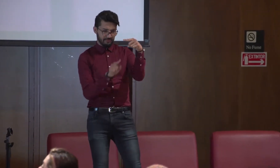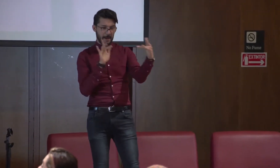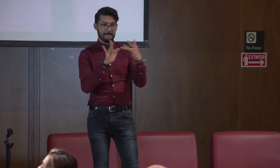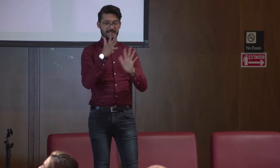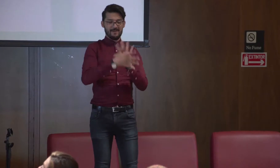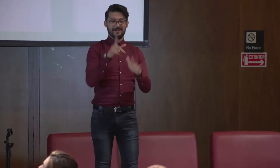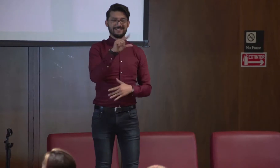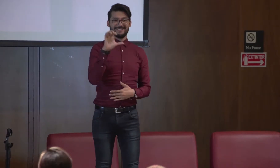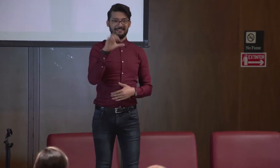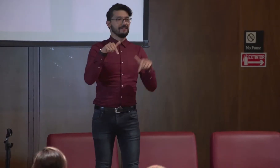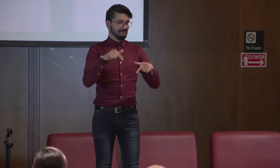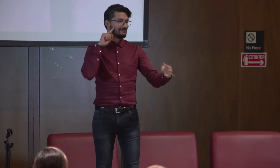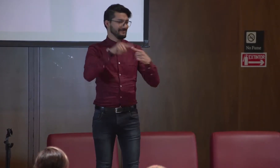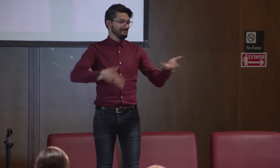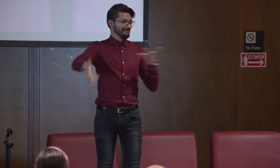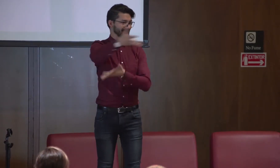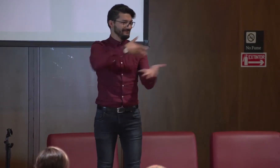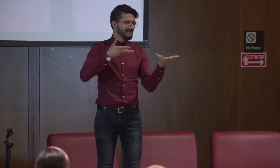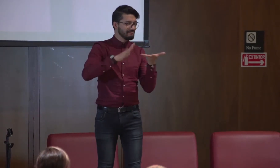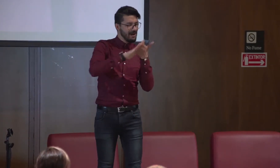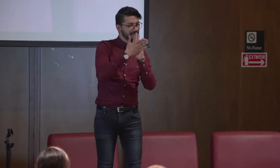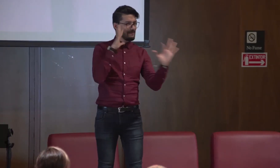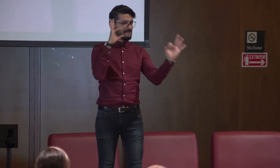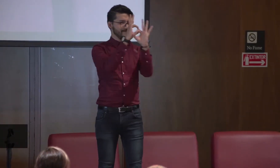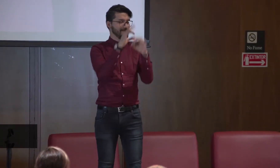en lengua de señas para conversar sobre paz.